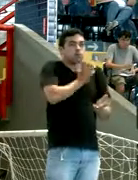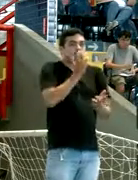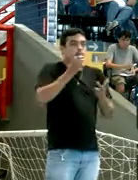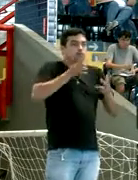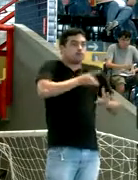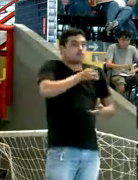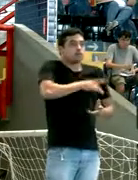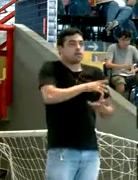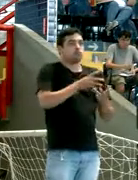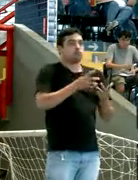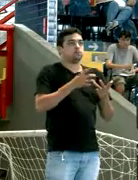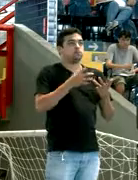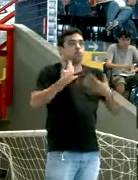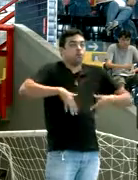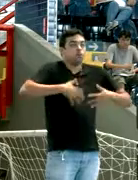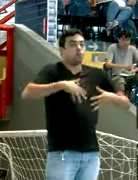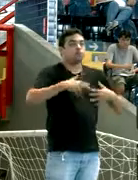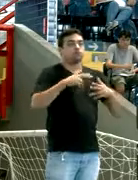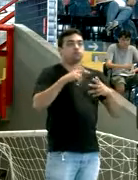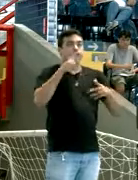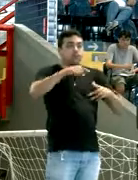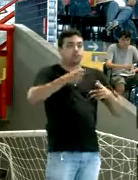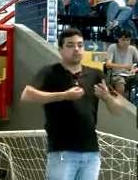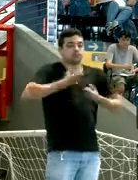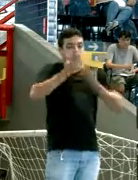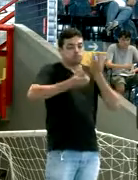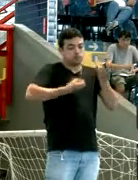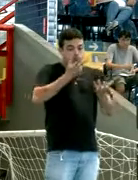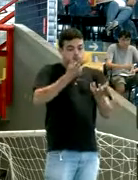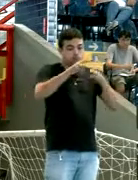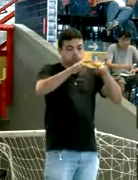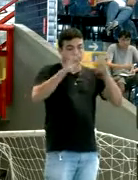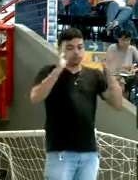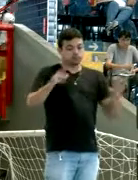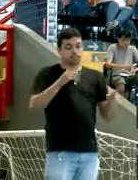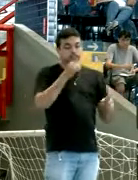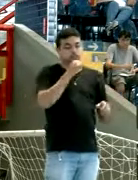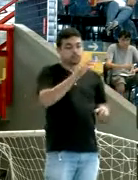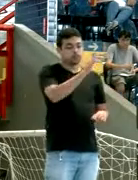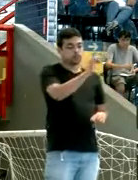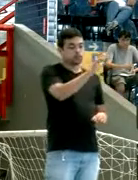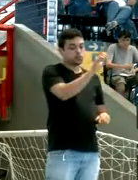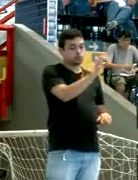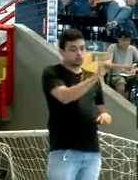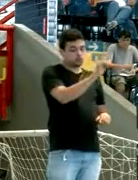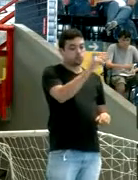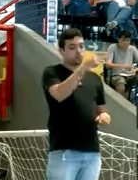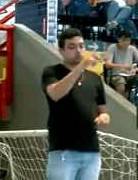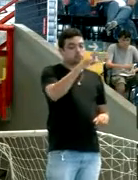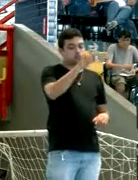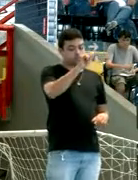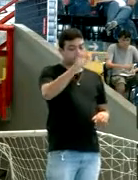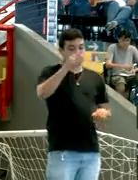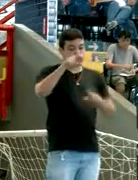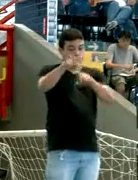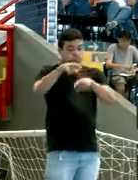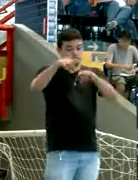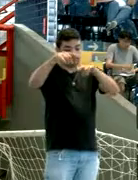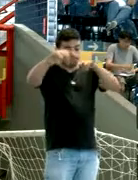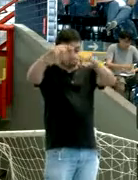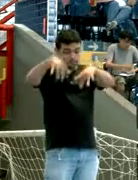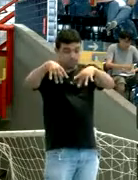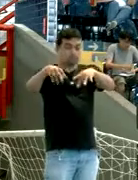medo, era pintura expressionista. E aí você vê Cândido Portinari expressando os horrores causados